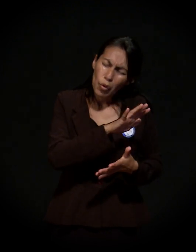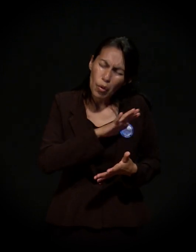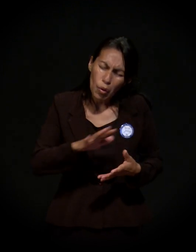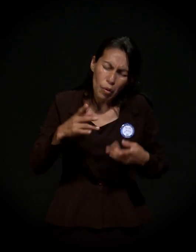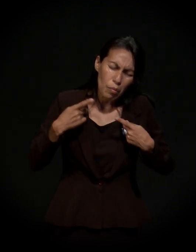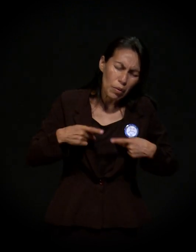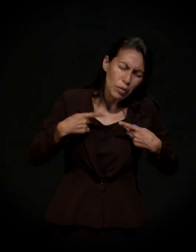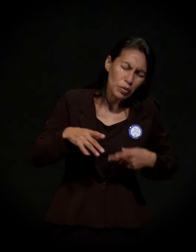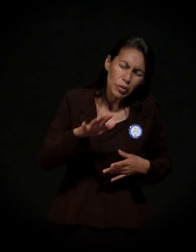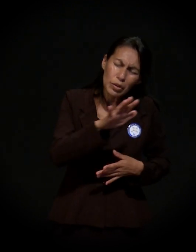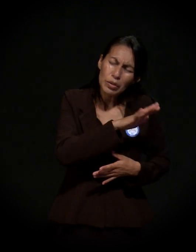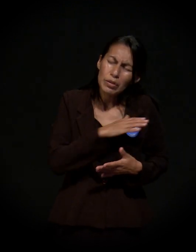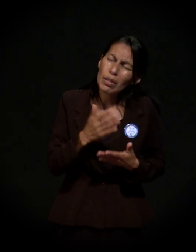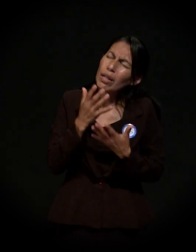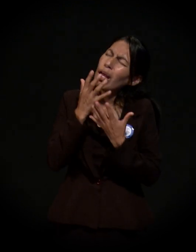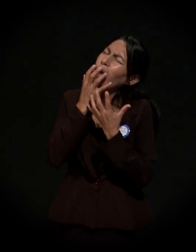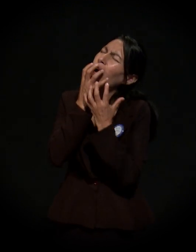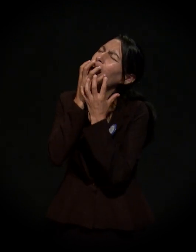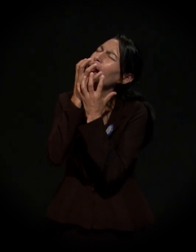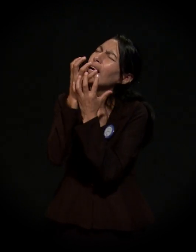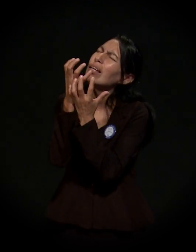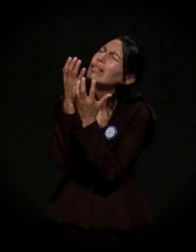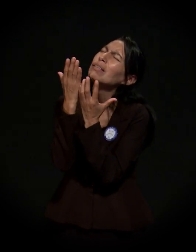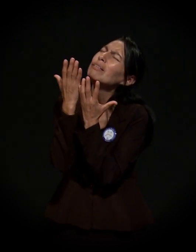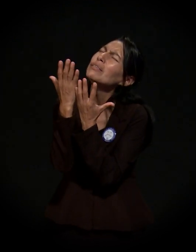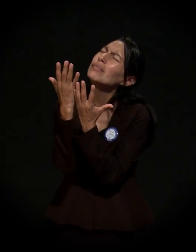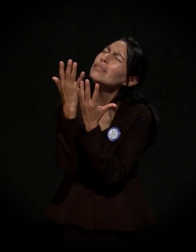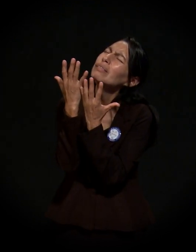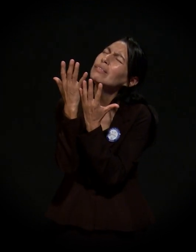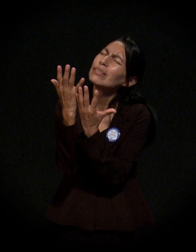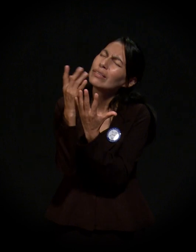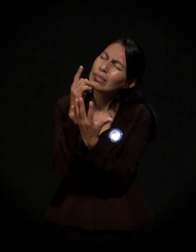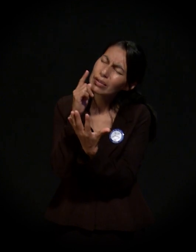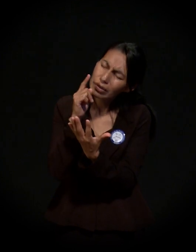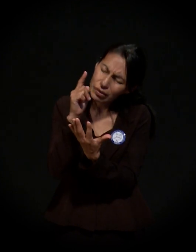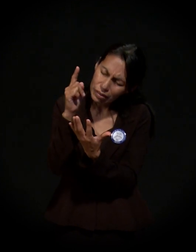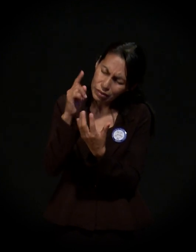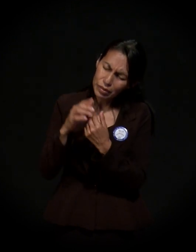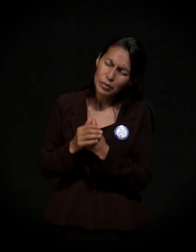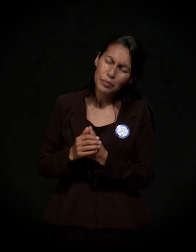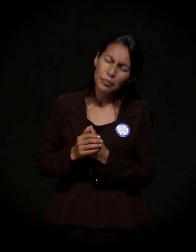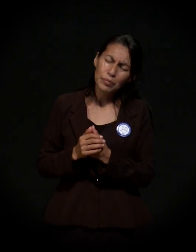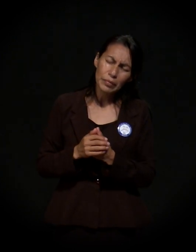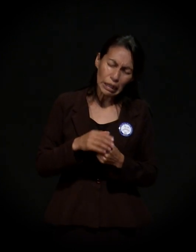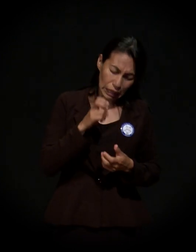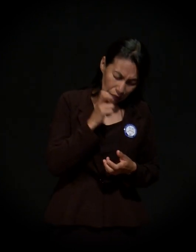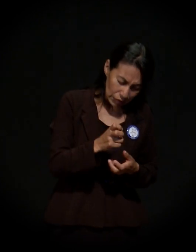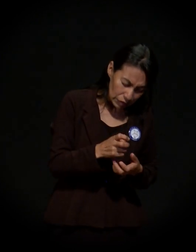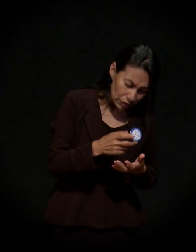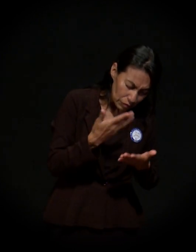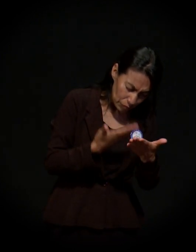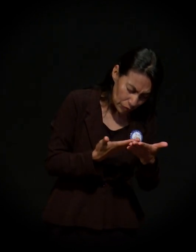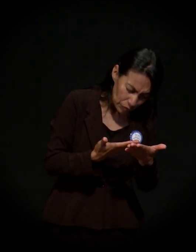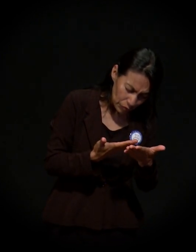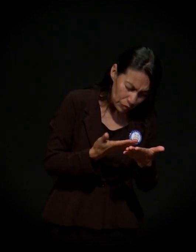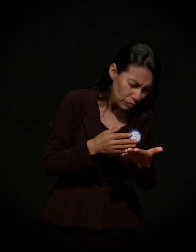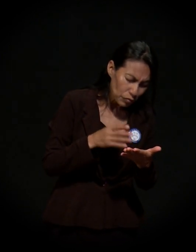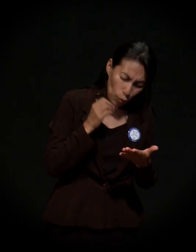ti. Amén. Tu pueblo no solamente son estas peticiones,